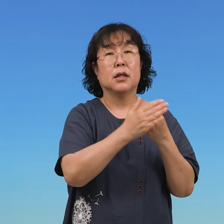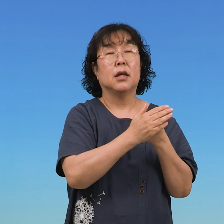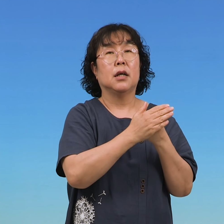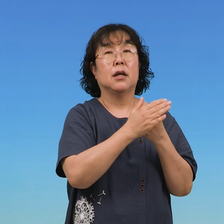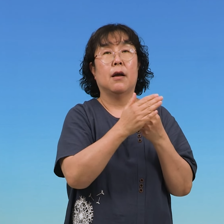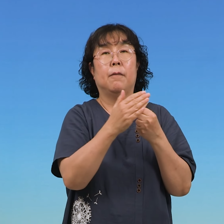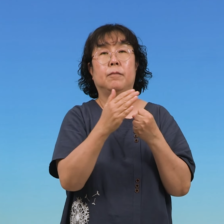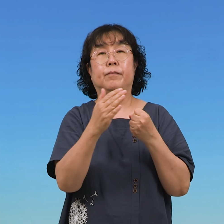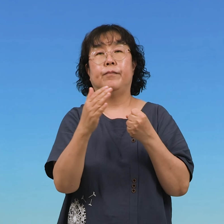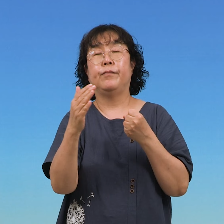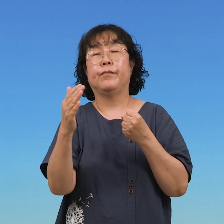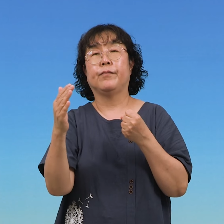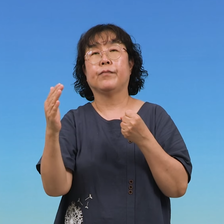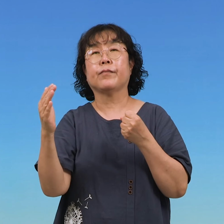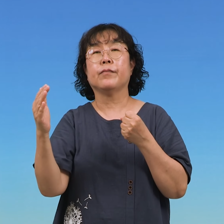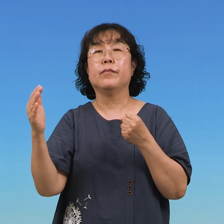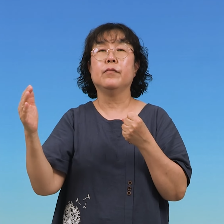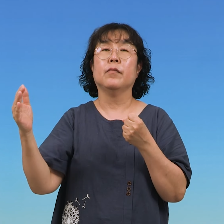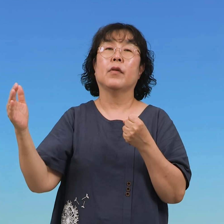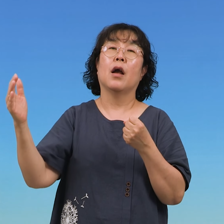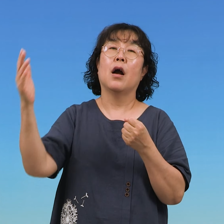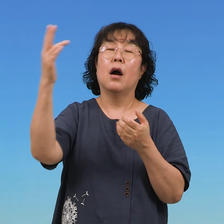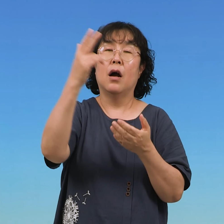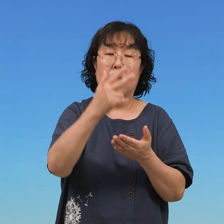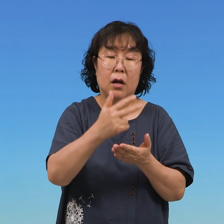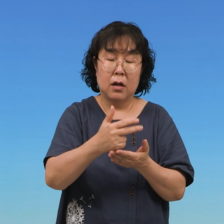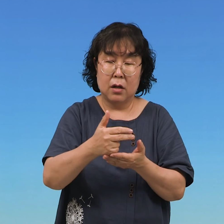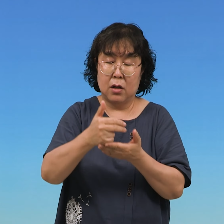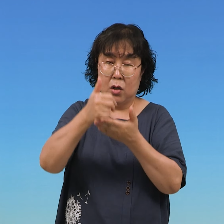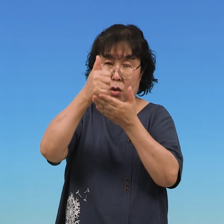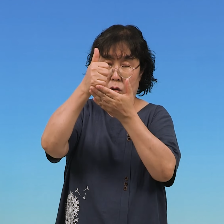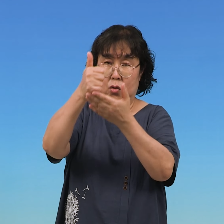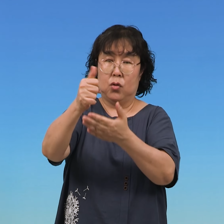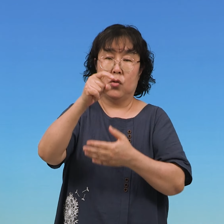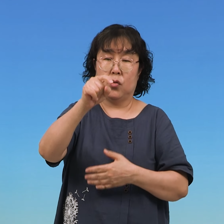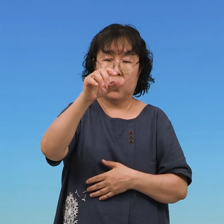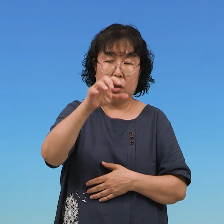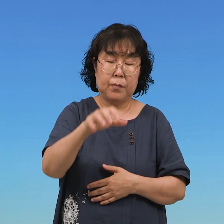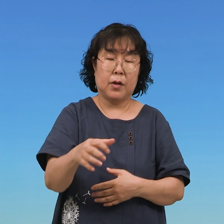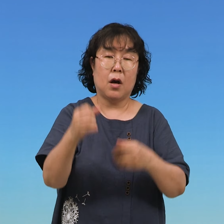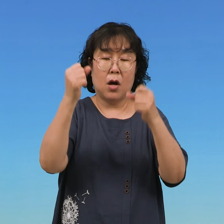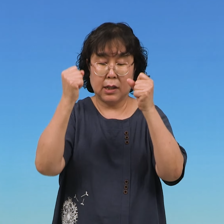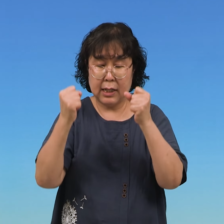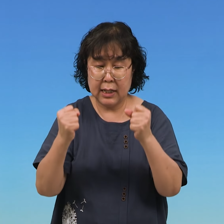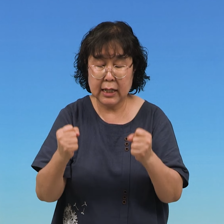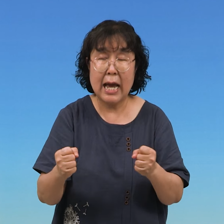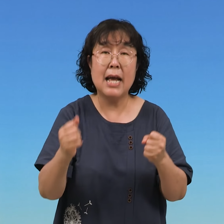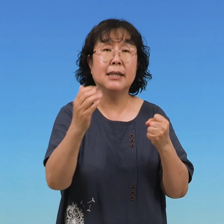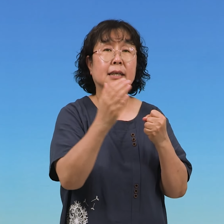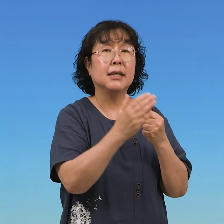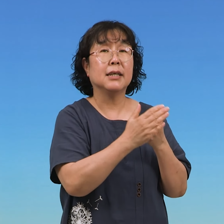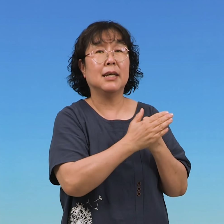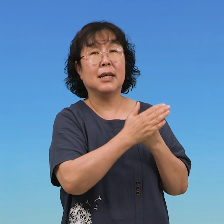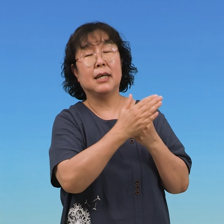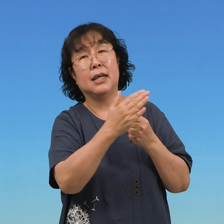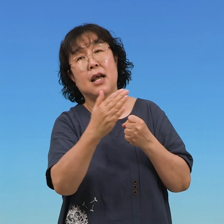여러분 선포하셔야 합니다. 준비되셨습니까? 주님 여기 계시기에.